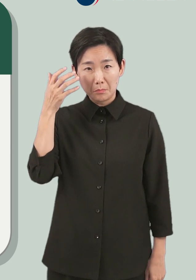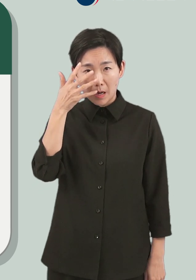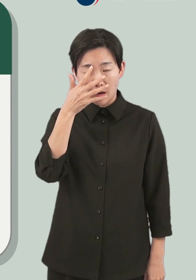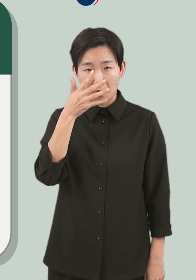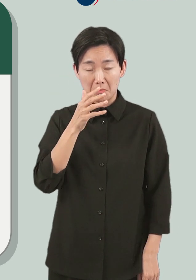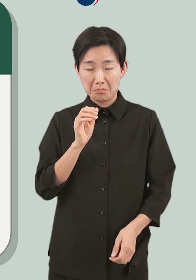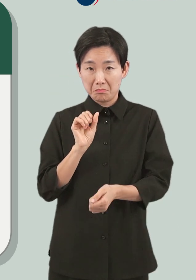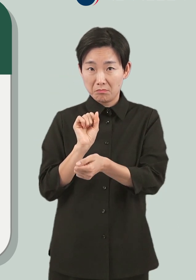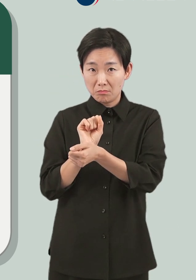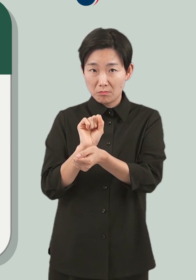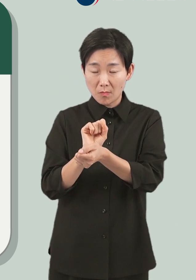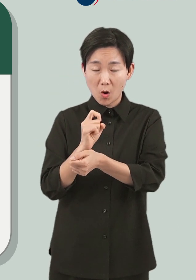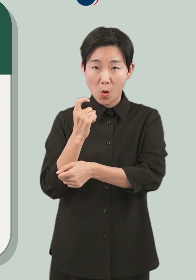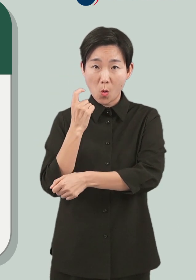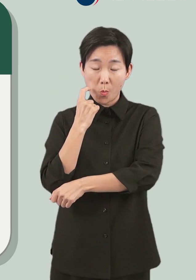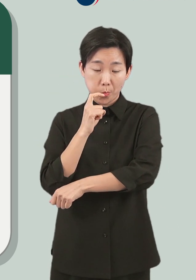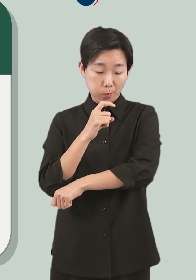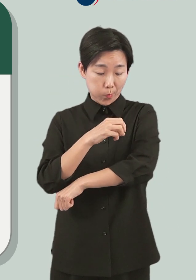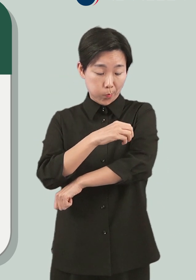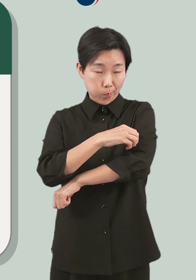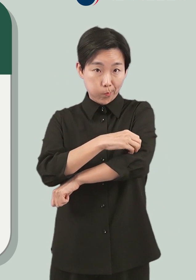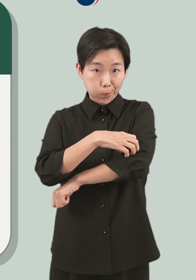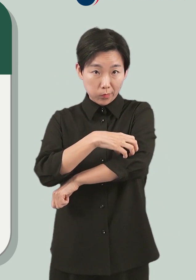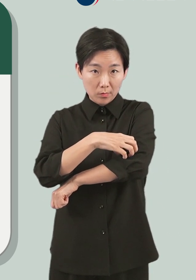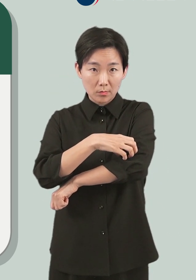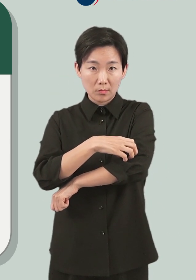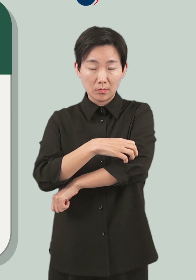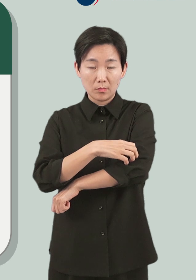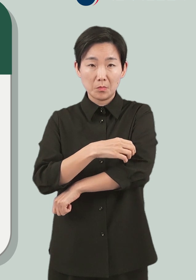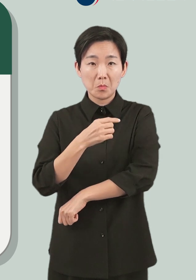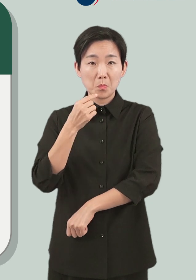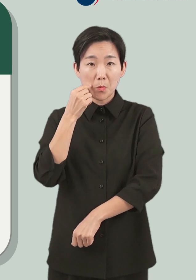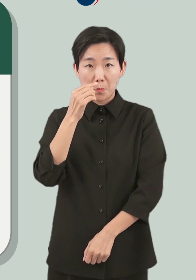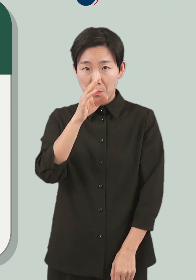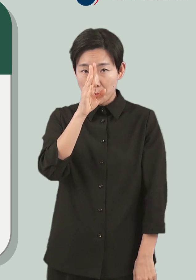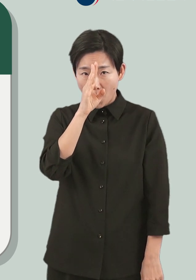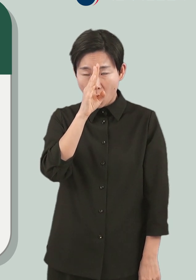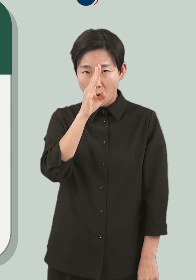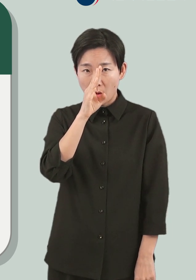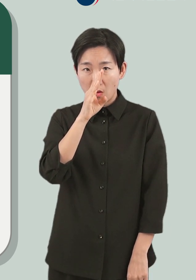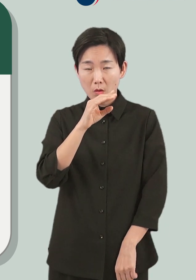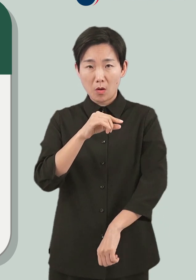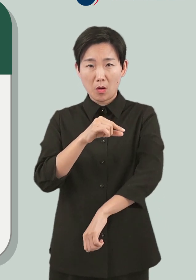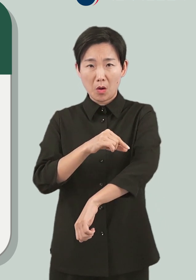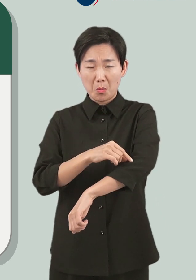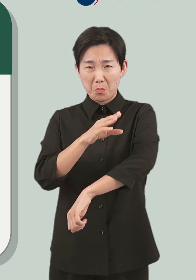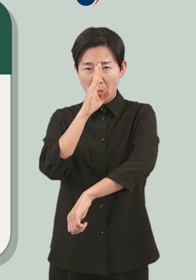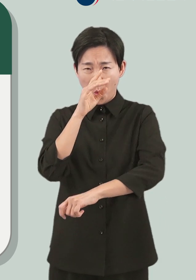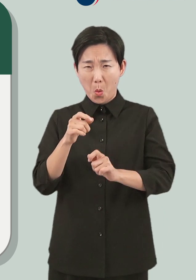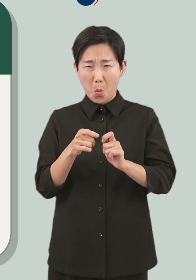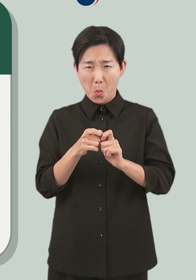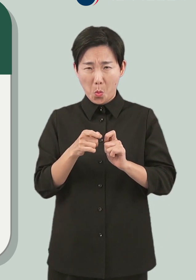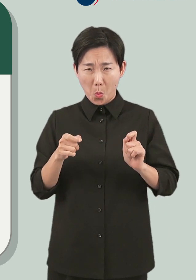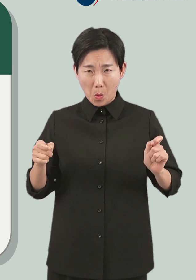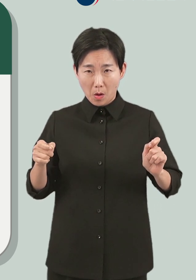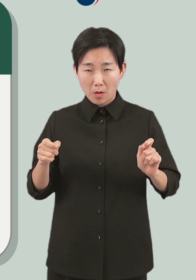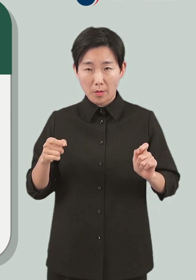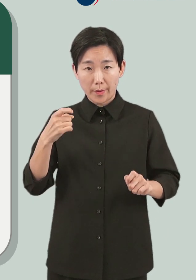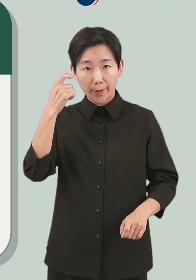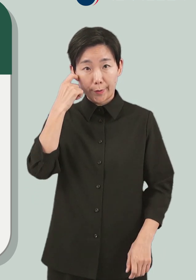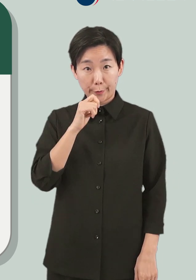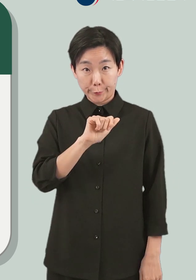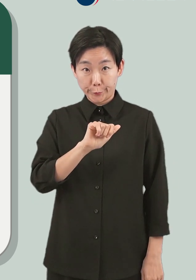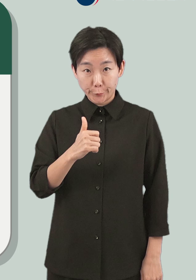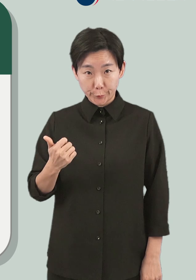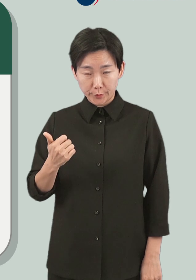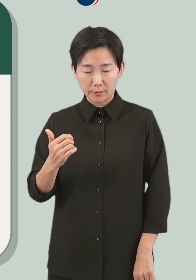상처, 발진, 과도한 부종, 충혈, 감염 또는 염증 부위, 피부질환, 악성 병변